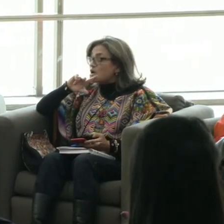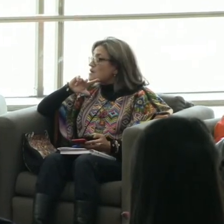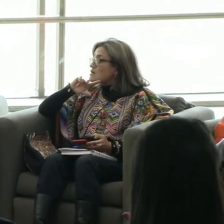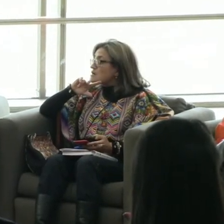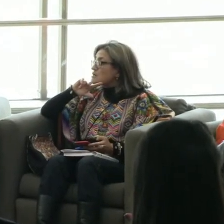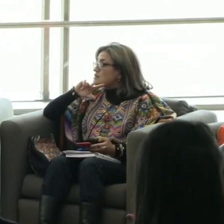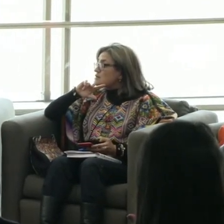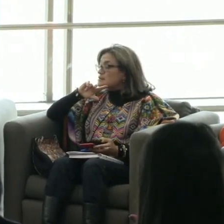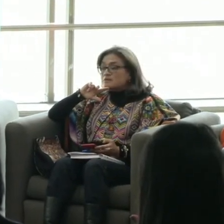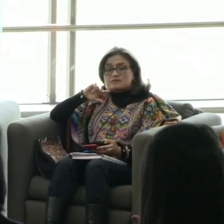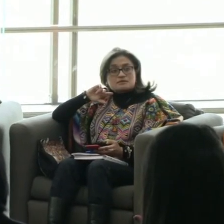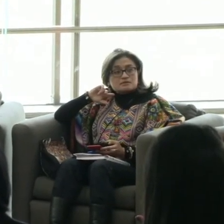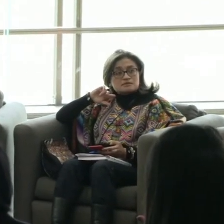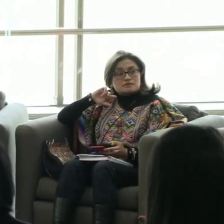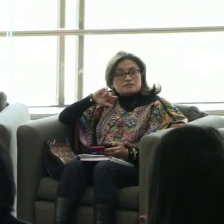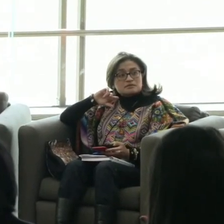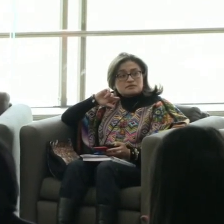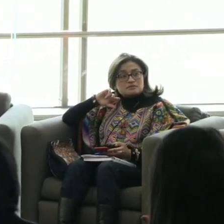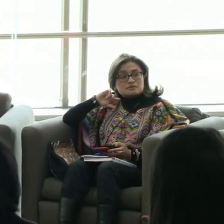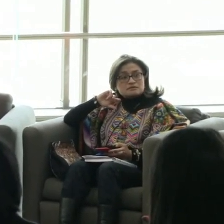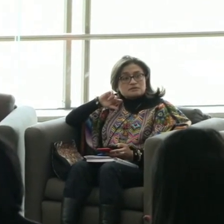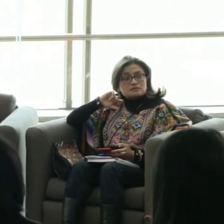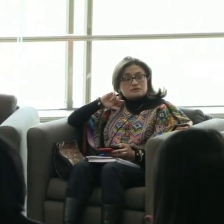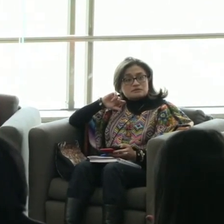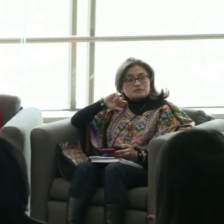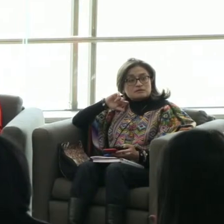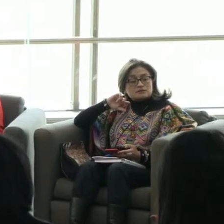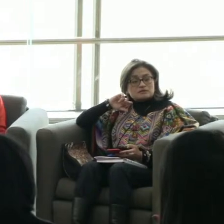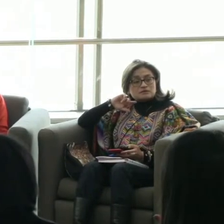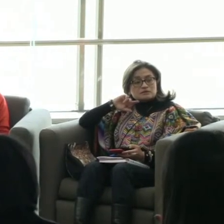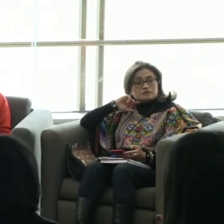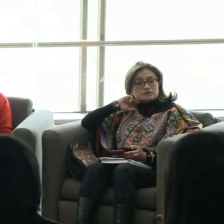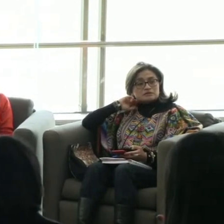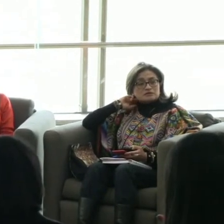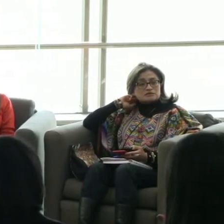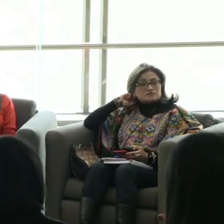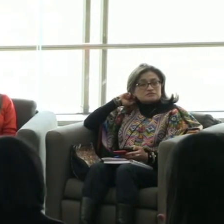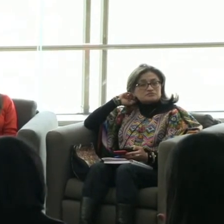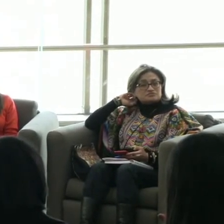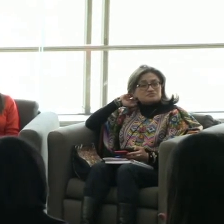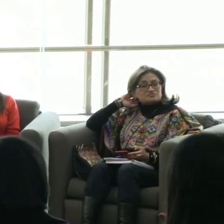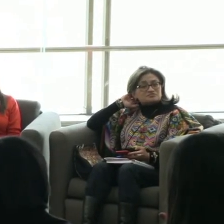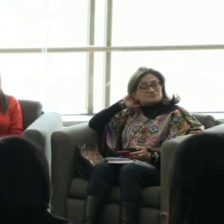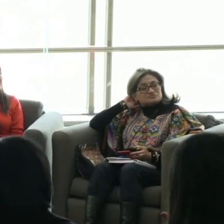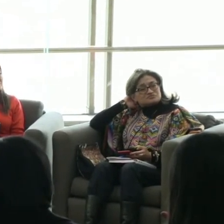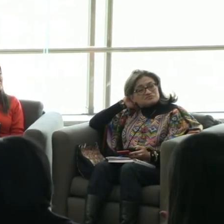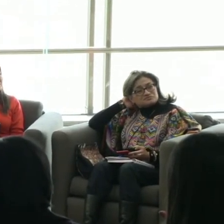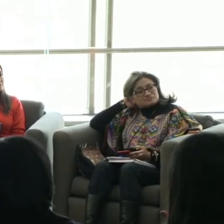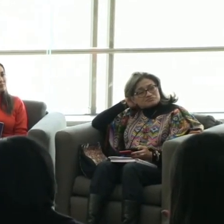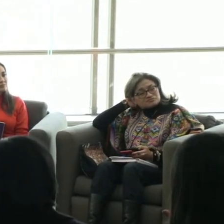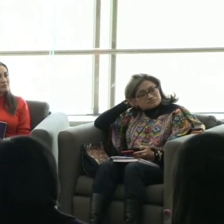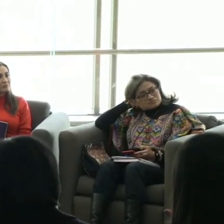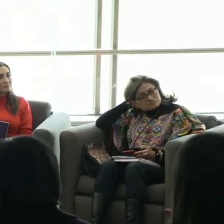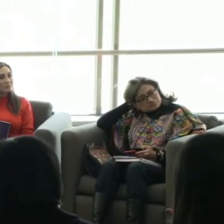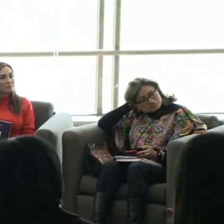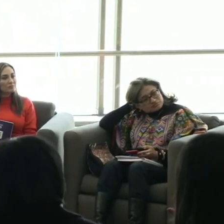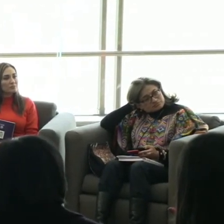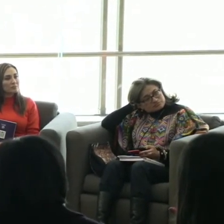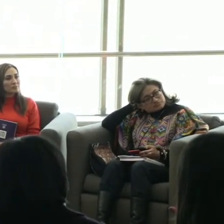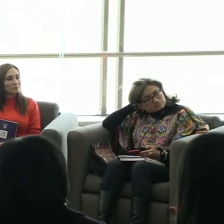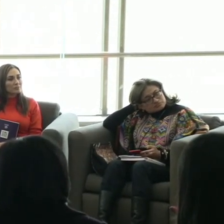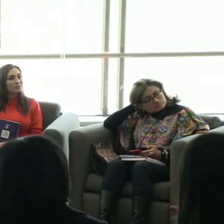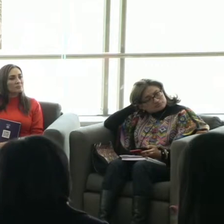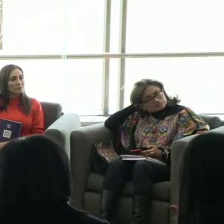solo normativos sino asociados a políticas públicas para no solo hablar porque ya ahorita tenemos dos conceptos de los que estamos hablando